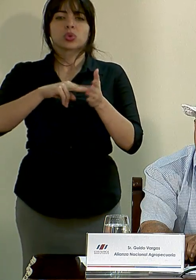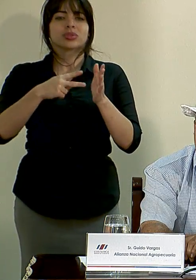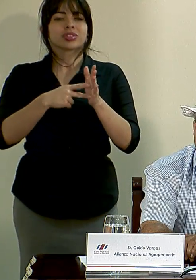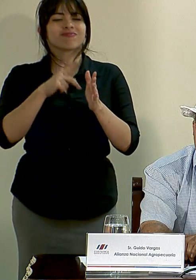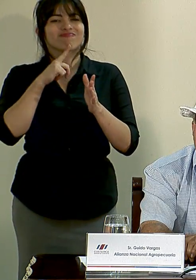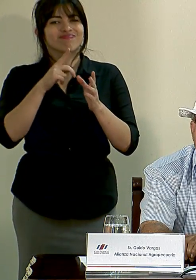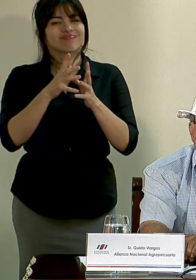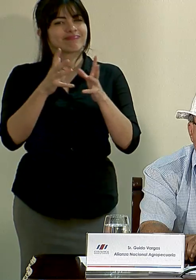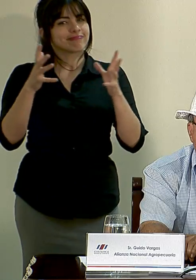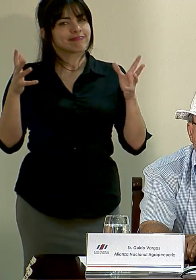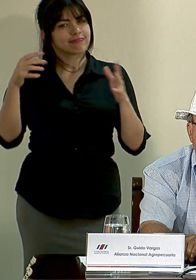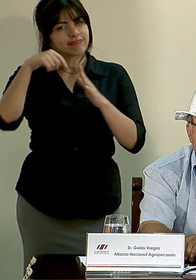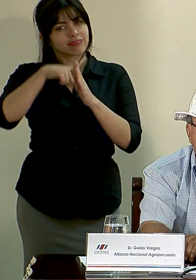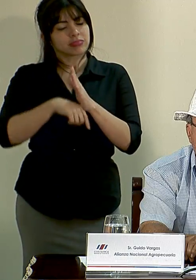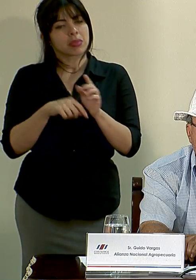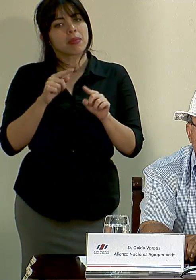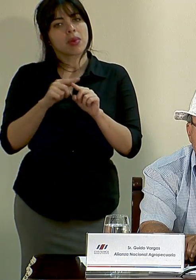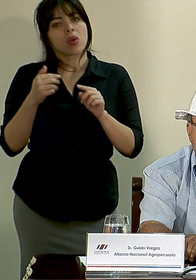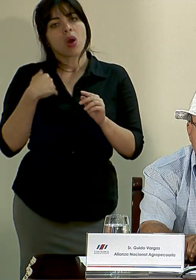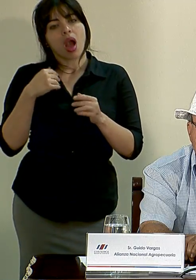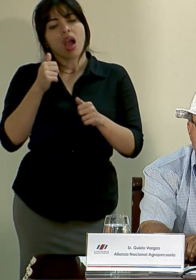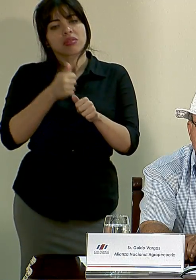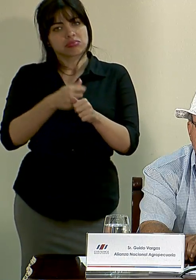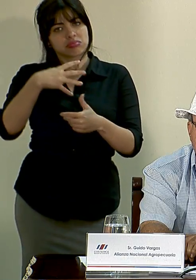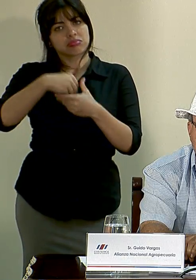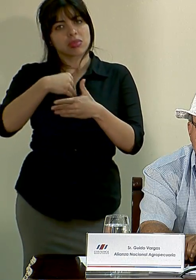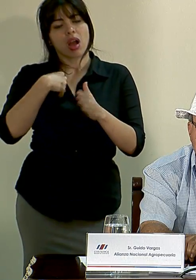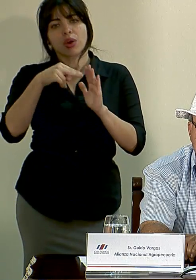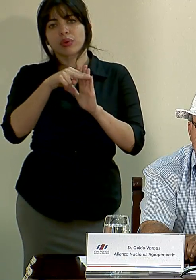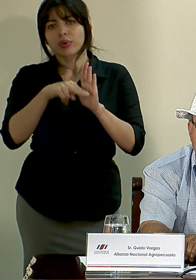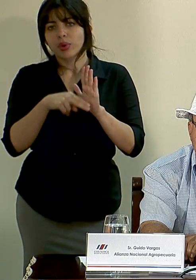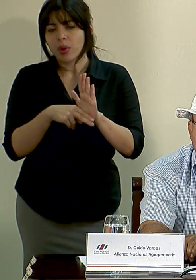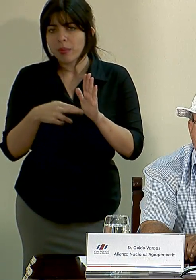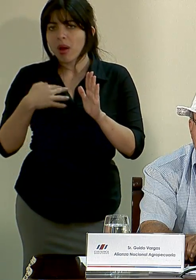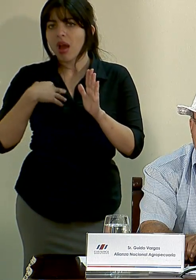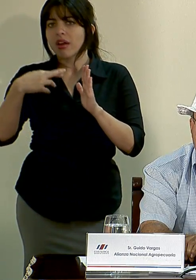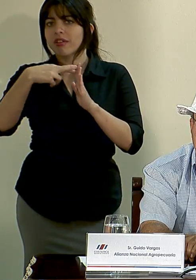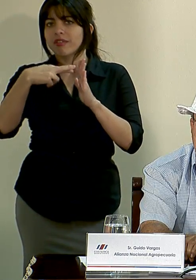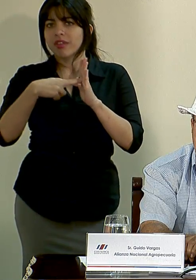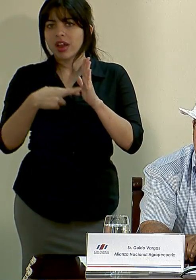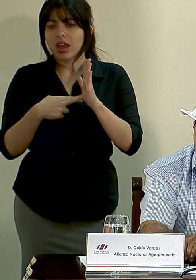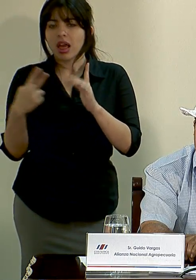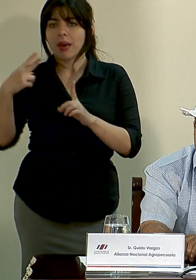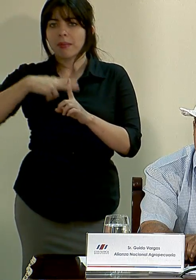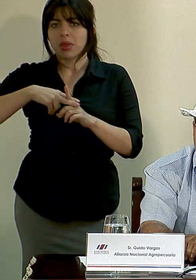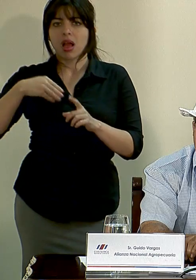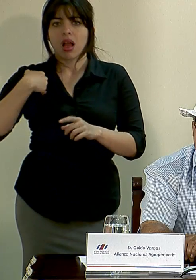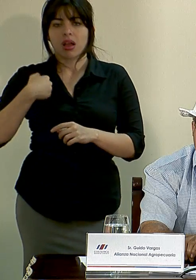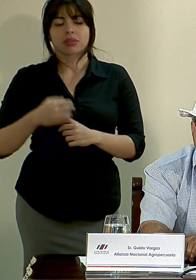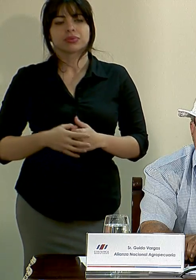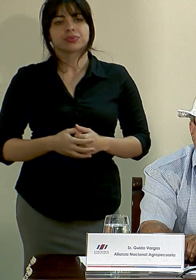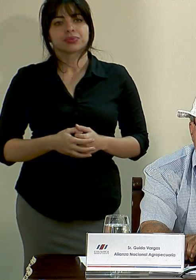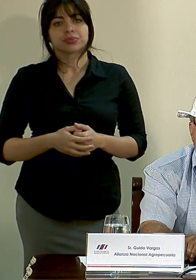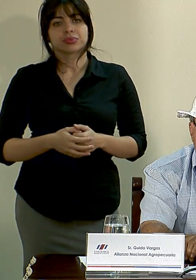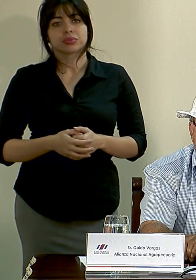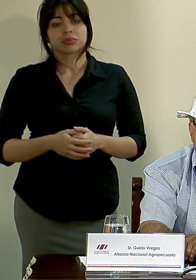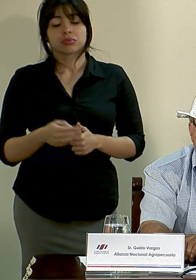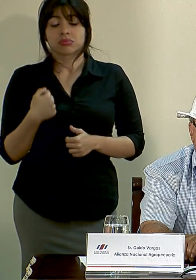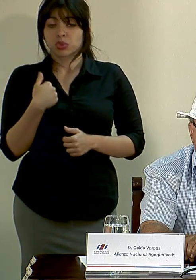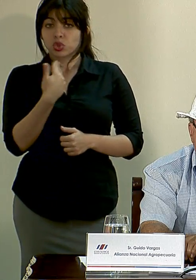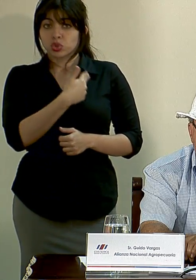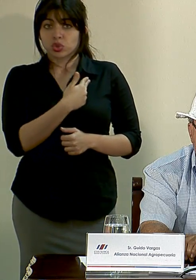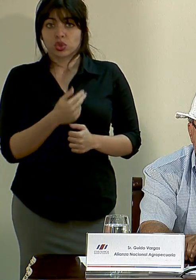amplio, pero tiene sus normas, tiene sus reglas, tiene su aplicación. Y